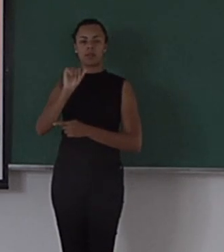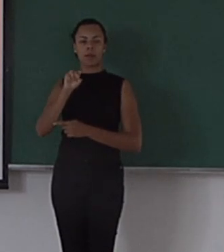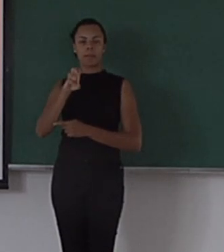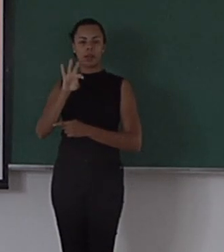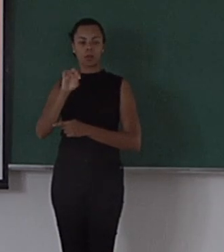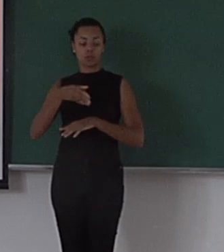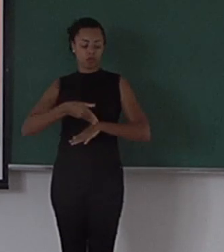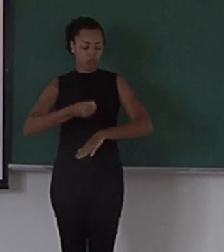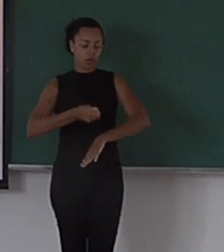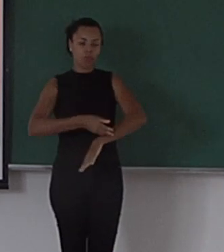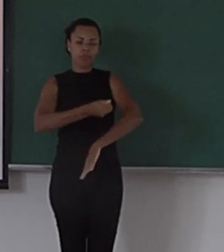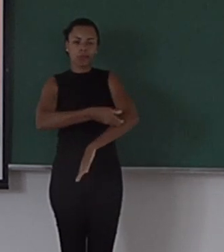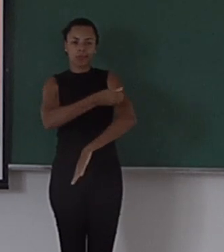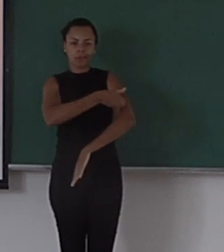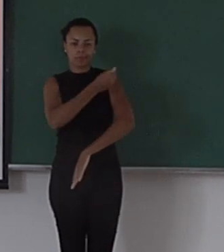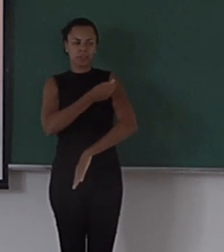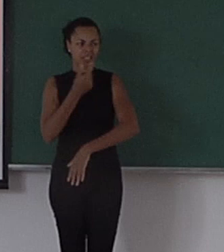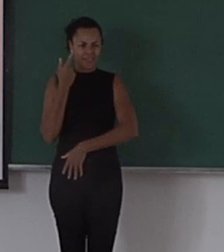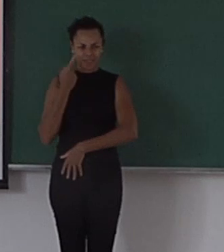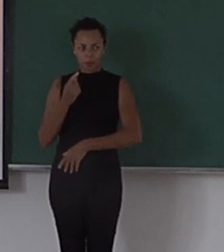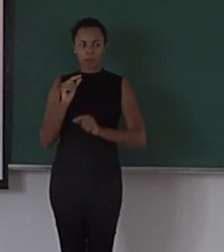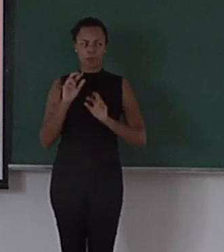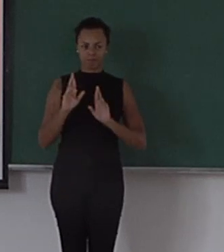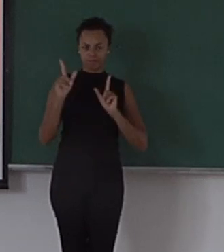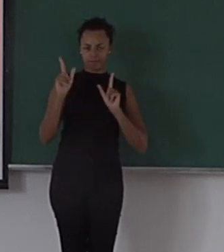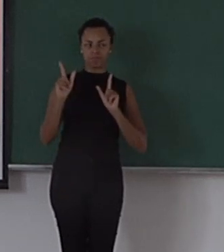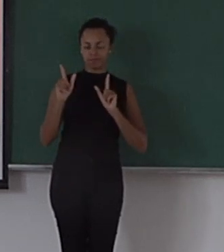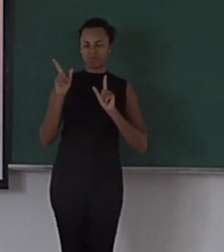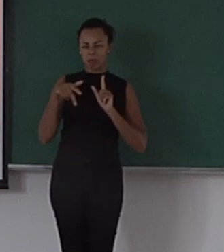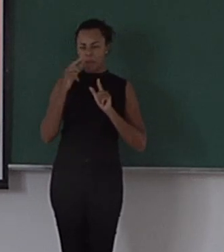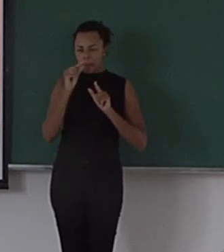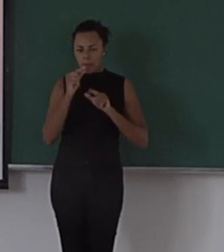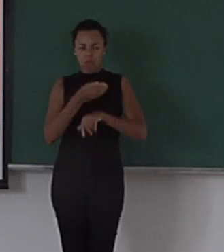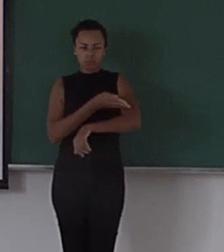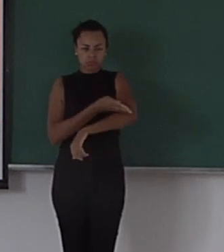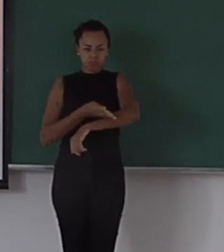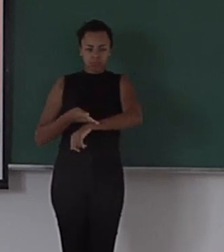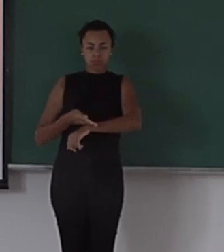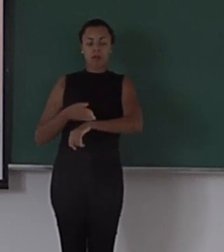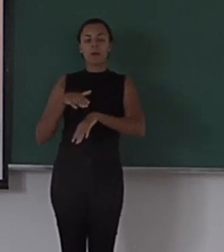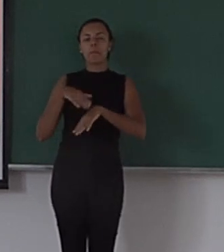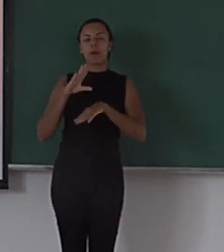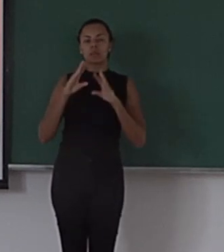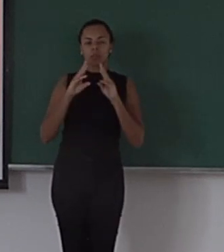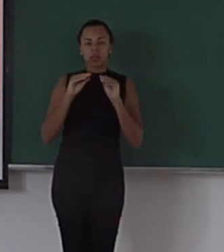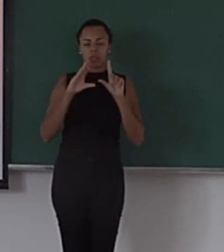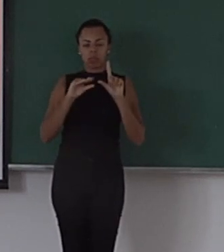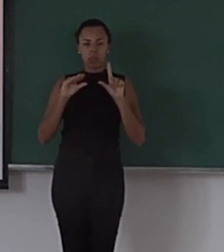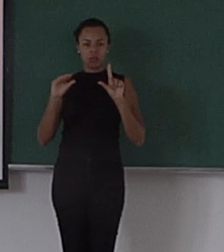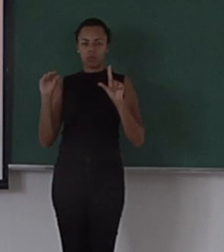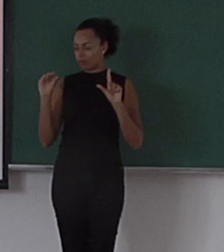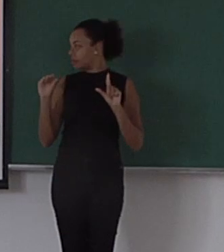tá? Ela tem um aspecto clínico um pouco diferente. Ela é mais esbranquiçada e é mais úmida. Aqui, ó,